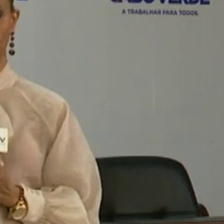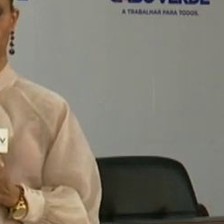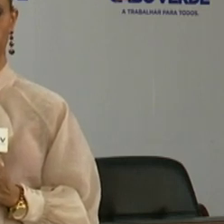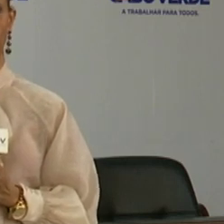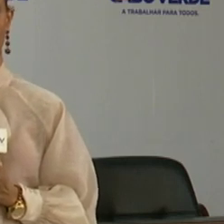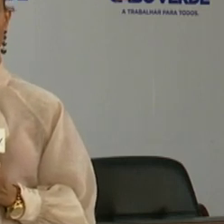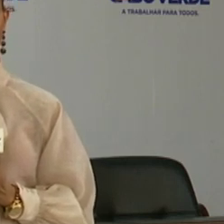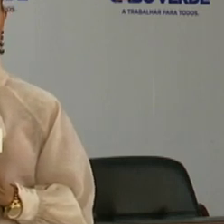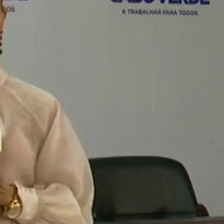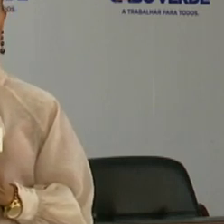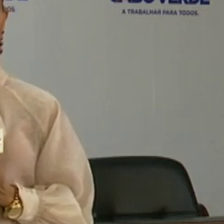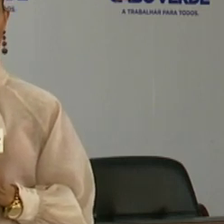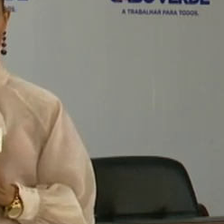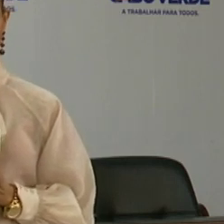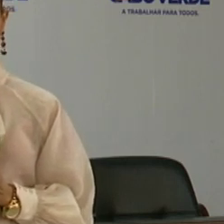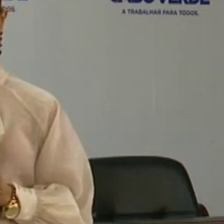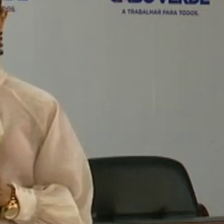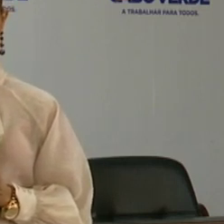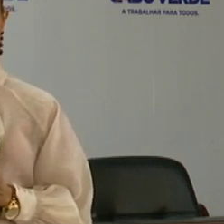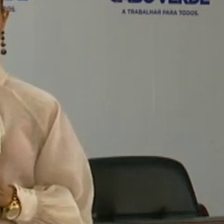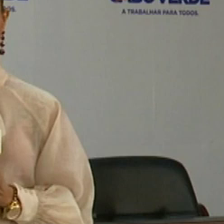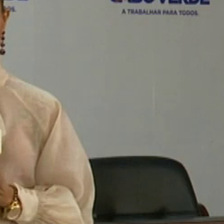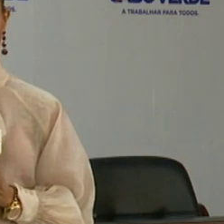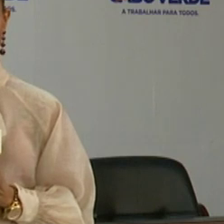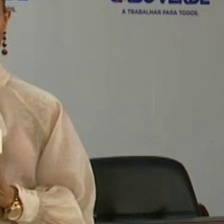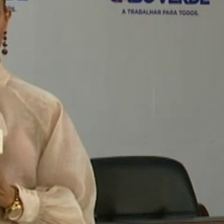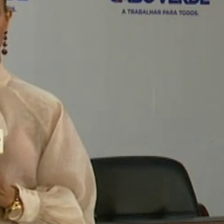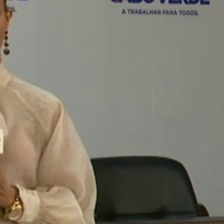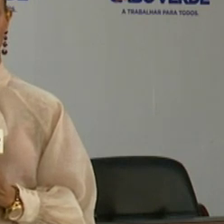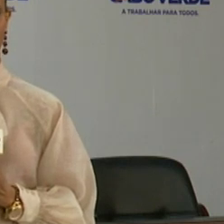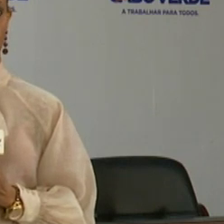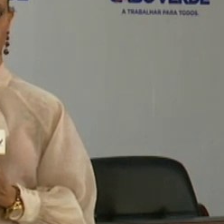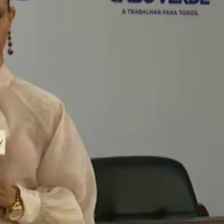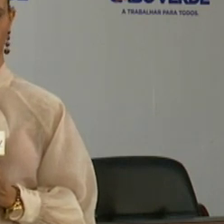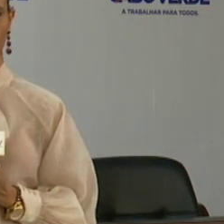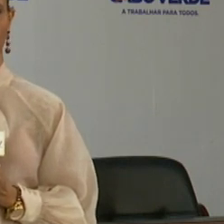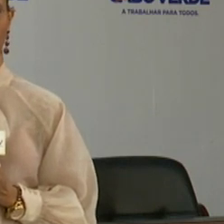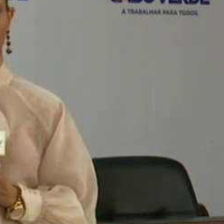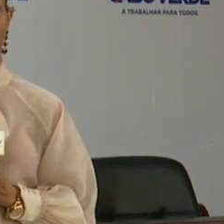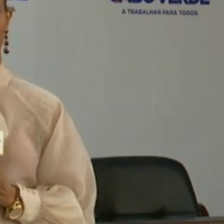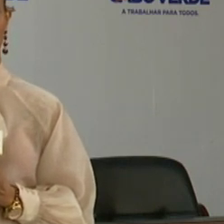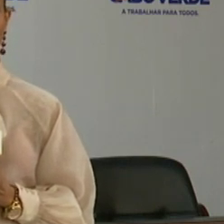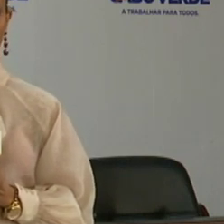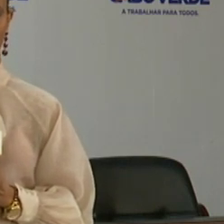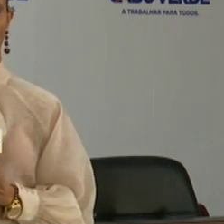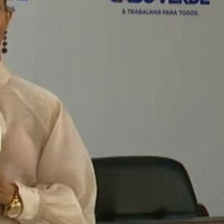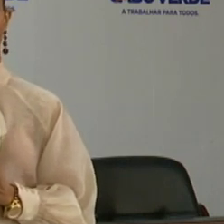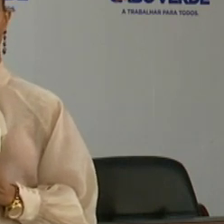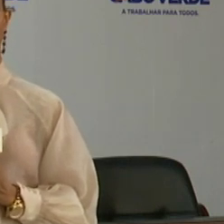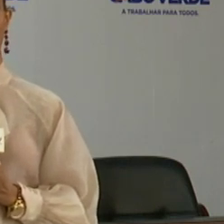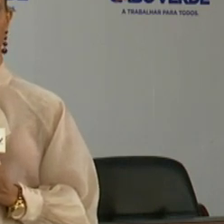tudo pode ser possível. O Diretor Nacional de Saúde pede para aguardar mais um